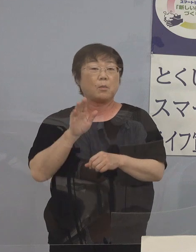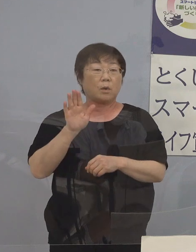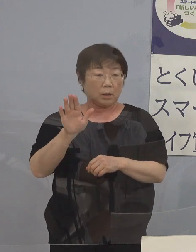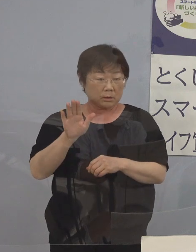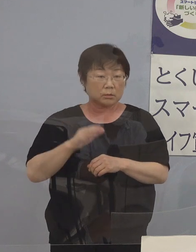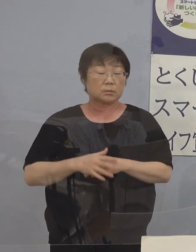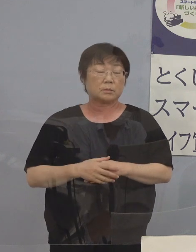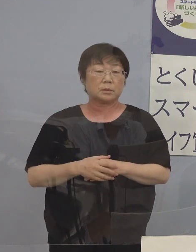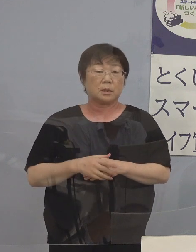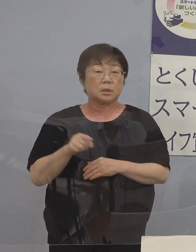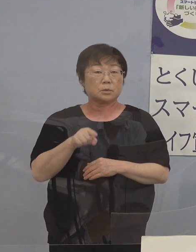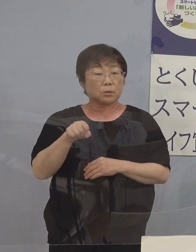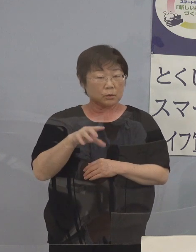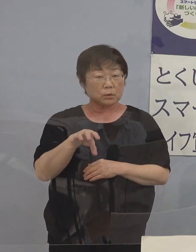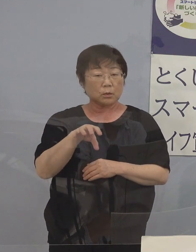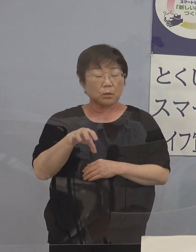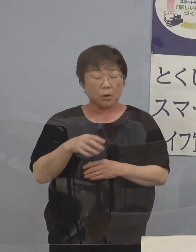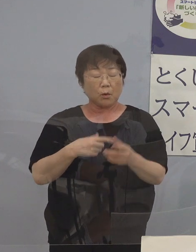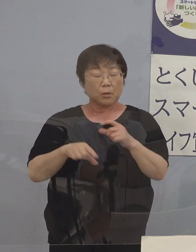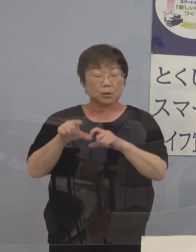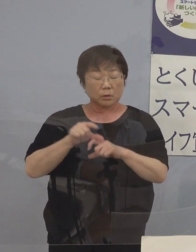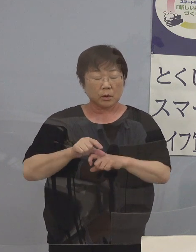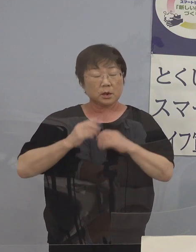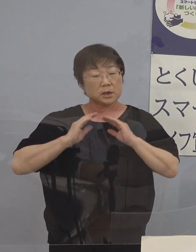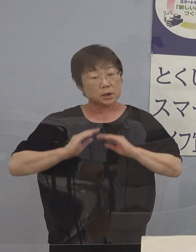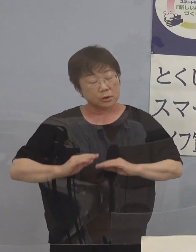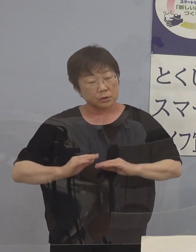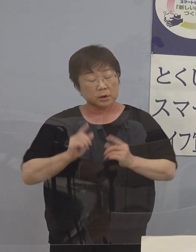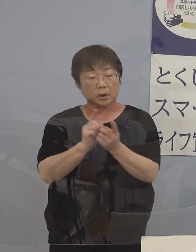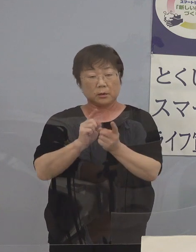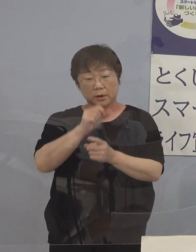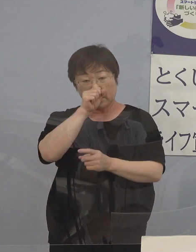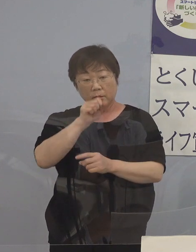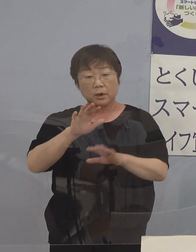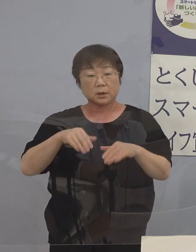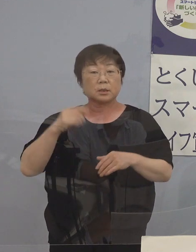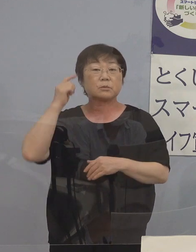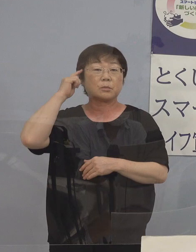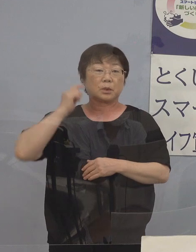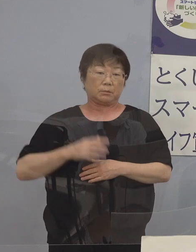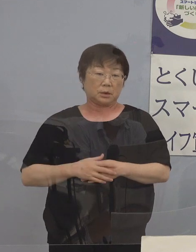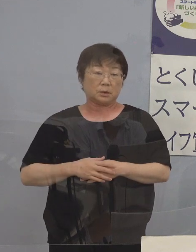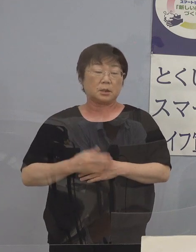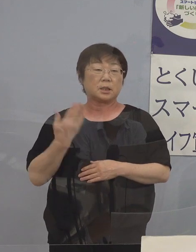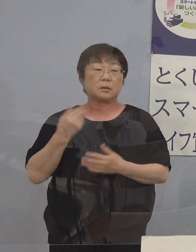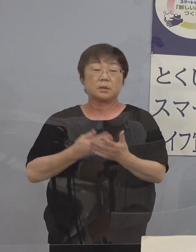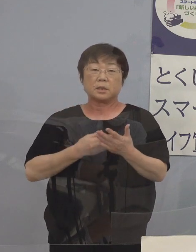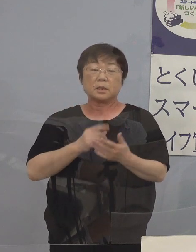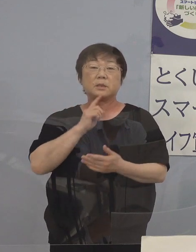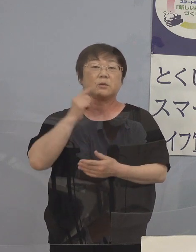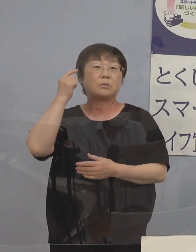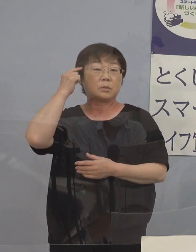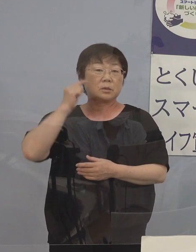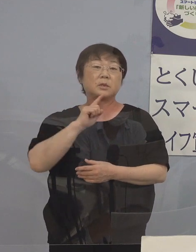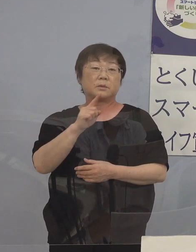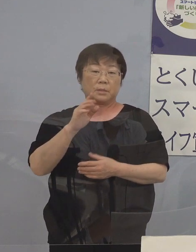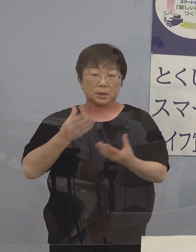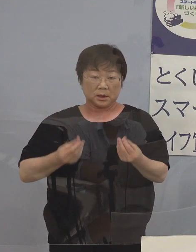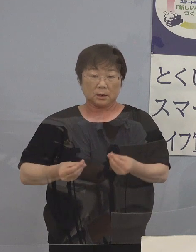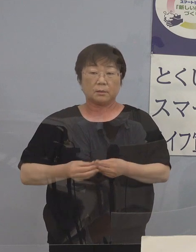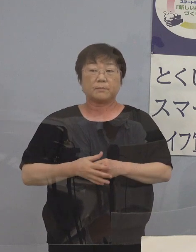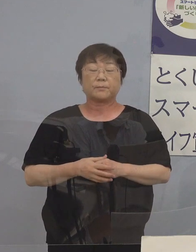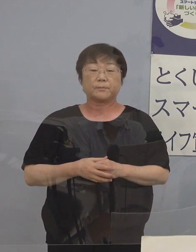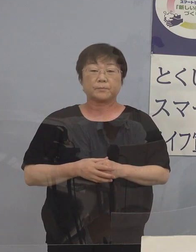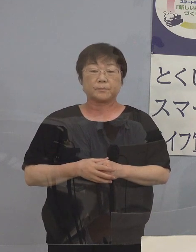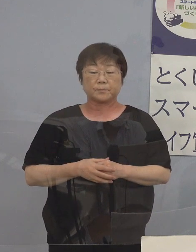から、まあ、そうしたところもう少しお考えをいただいたらよかったかな。それで先ほど残念っていう申し上げますね。